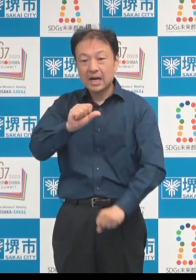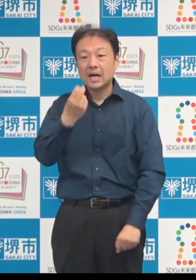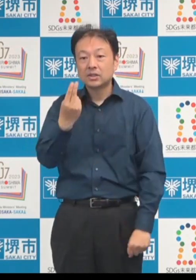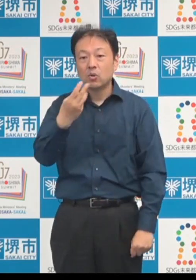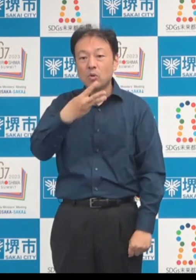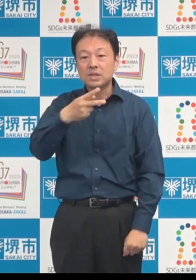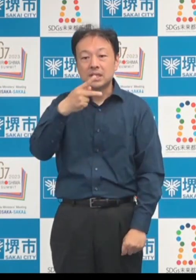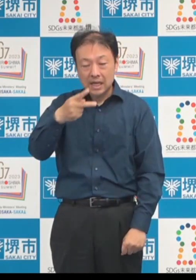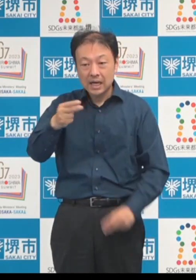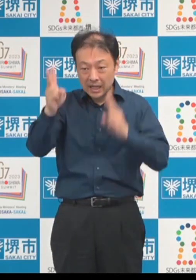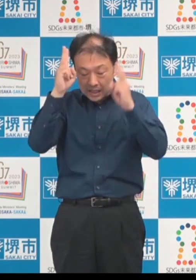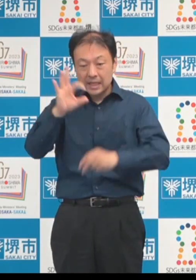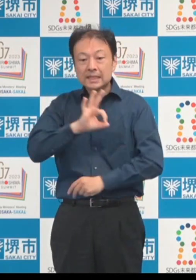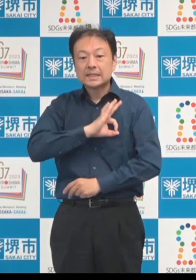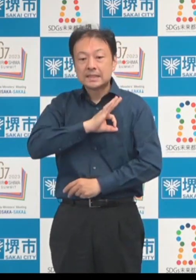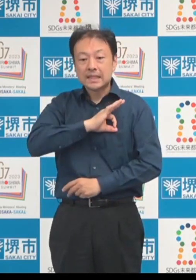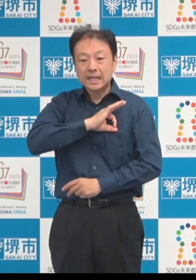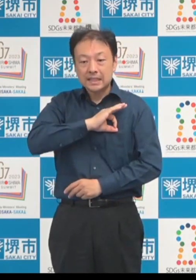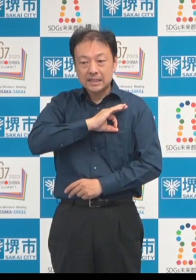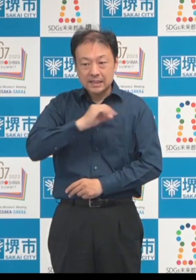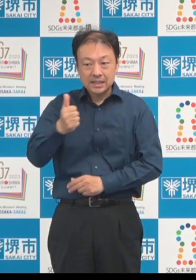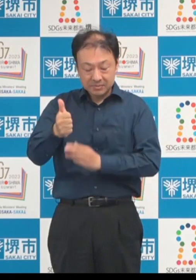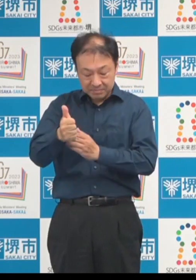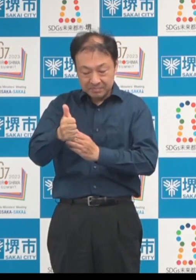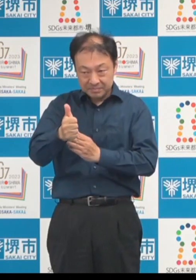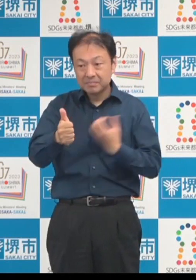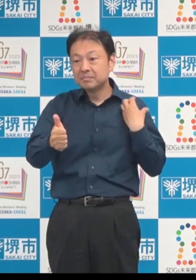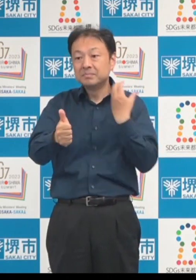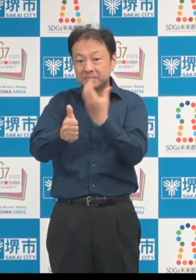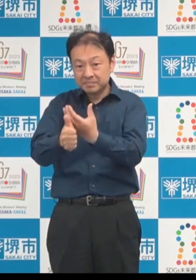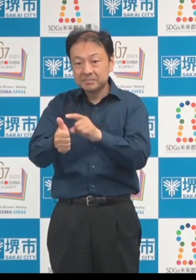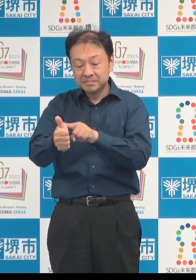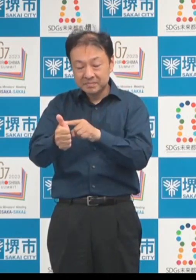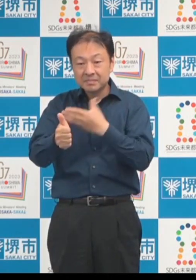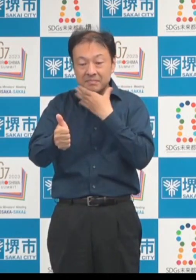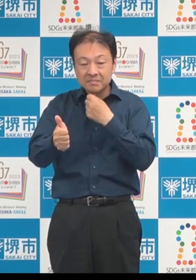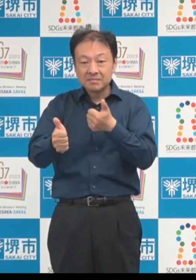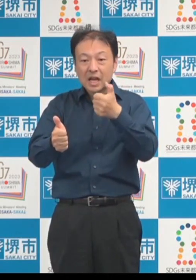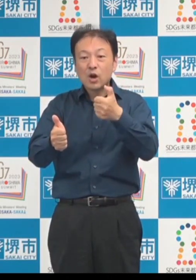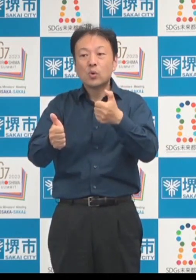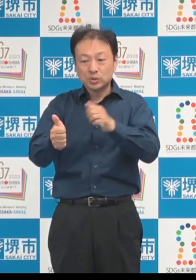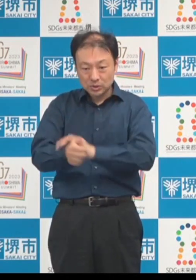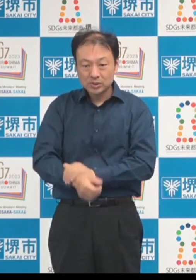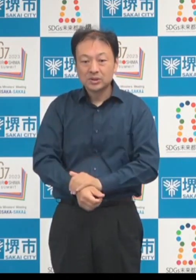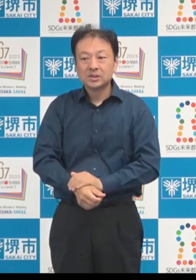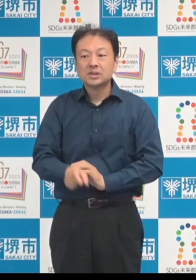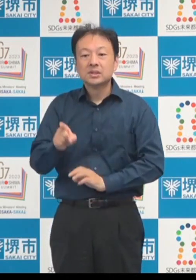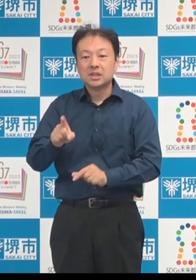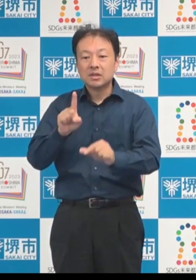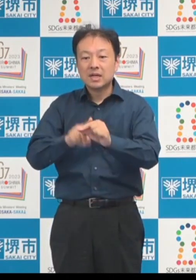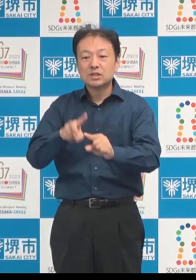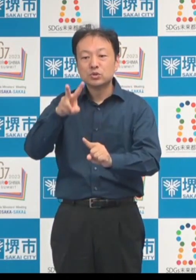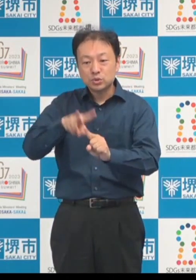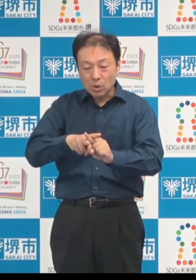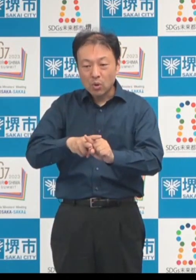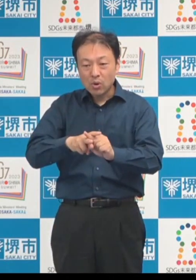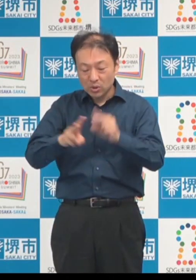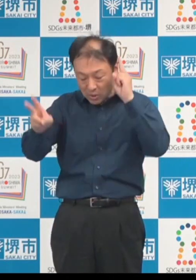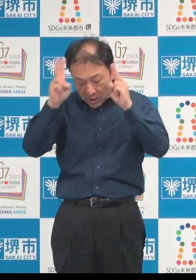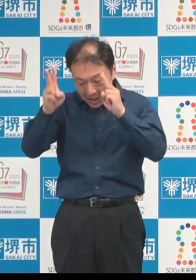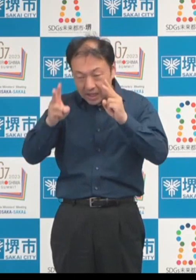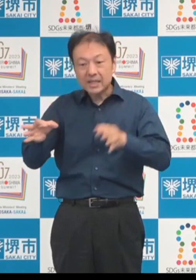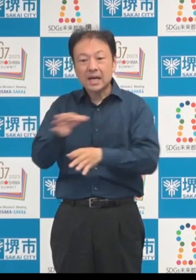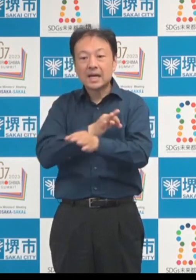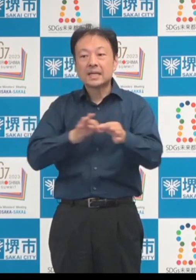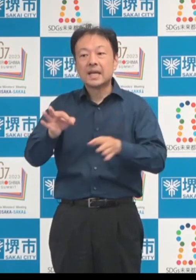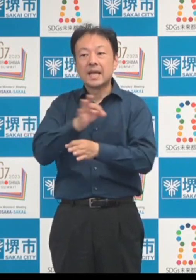ども、今回ですね、50歳の方、この方がですね、もともと中小企業経営に携わってたりとか、あと